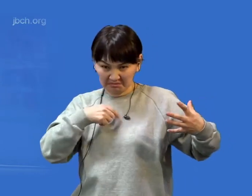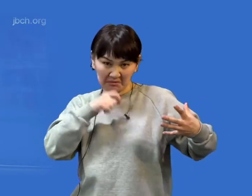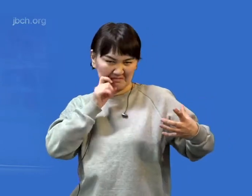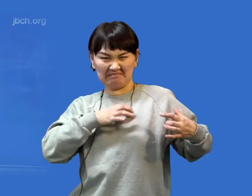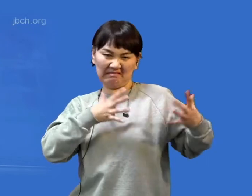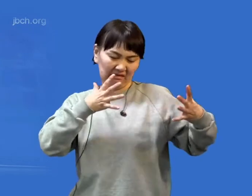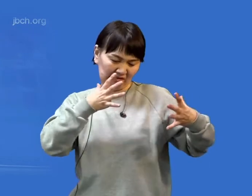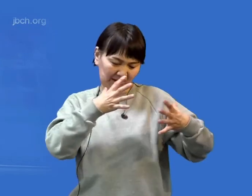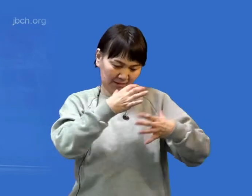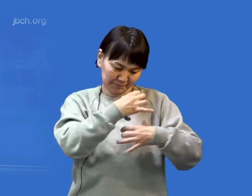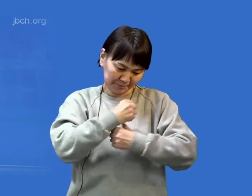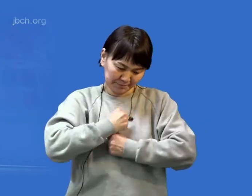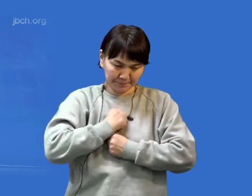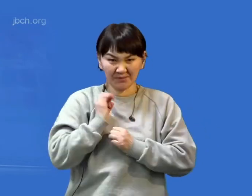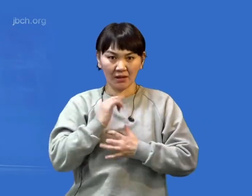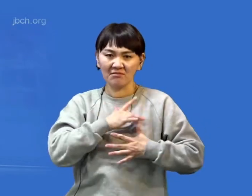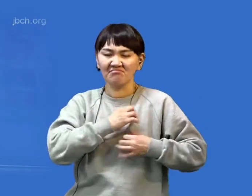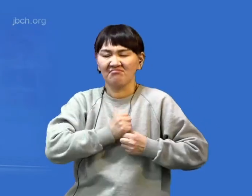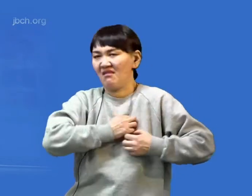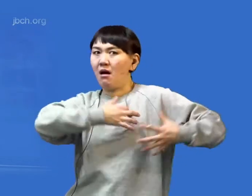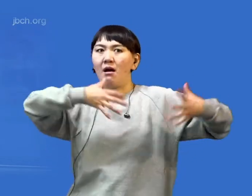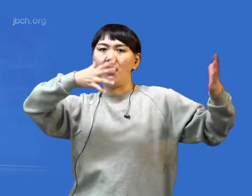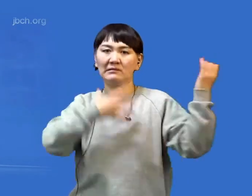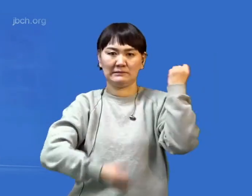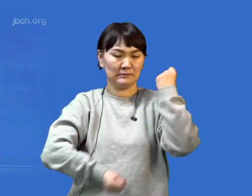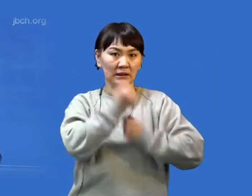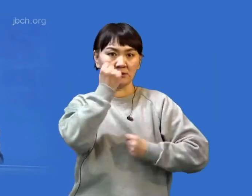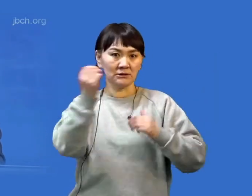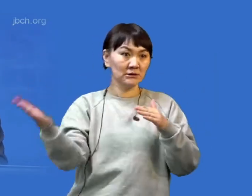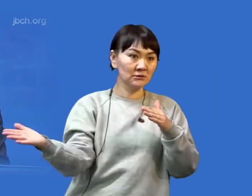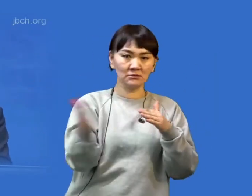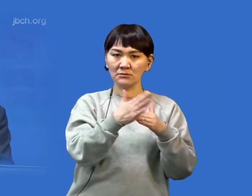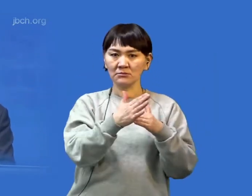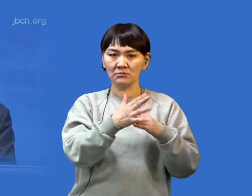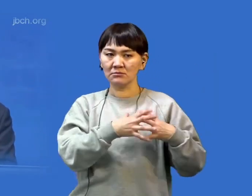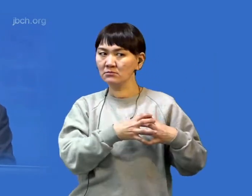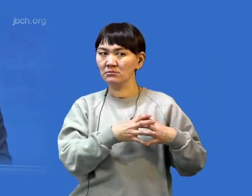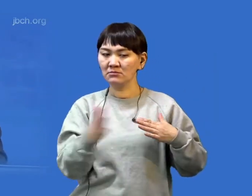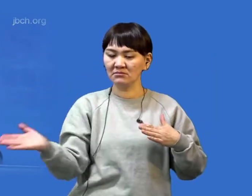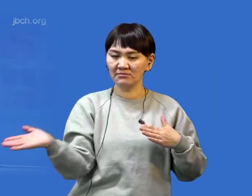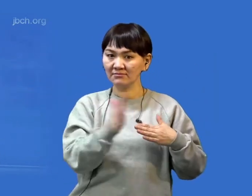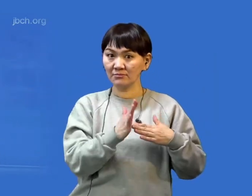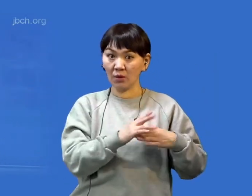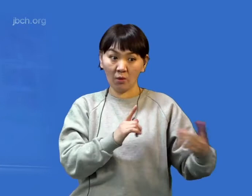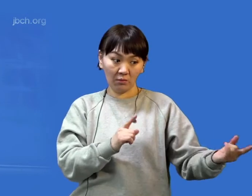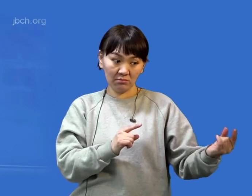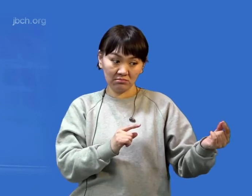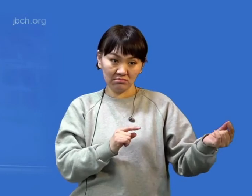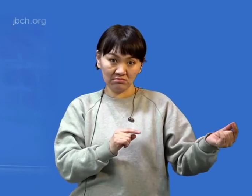За ингээл ерөөсөй тэр нь бүр хатуу. Бүр хатчихсан. Ингээд үл эвлэрэгч.